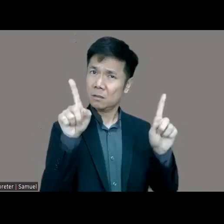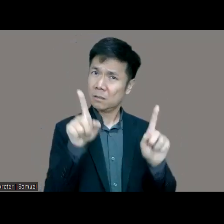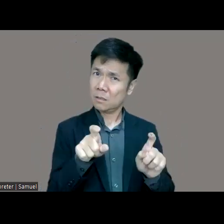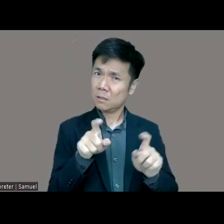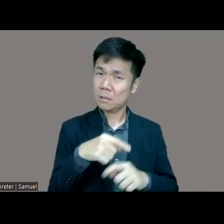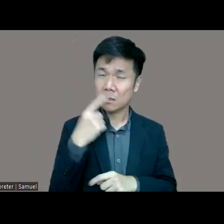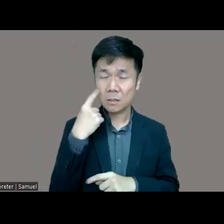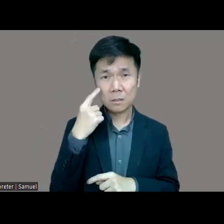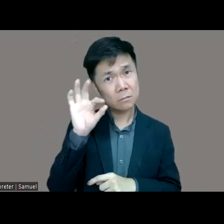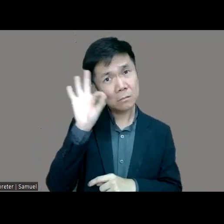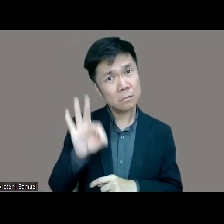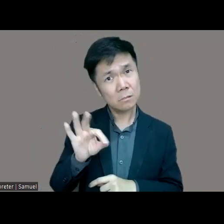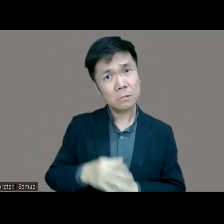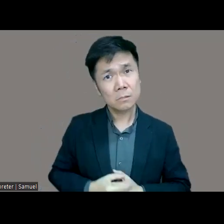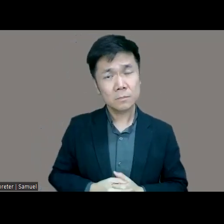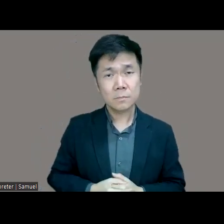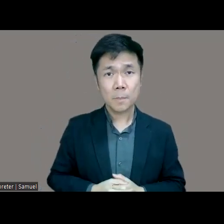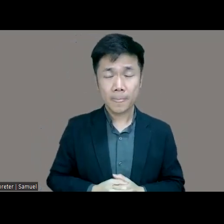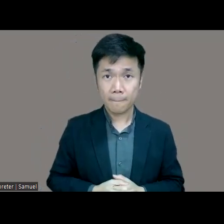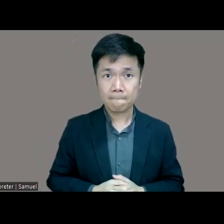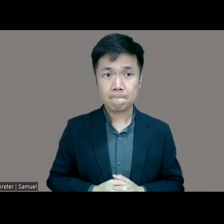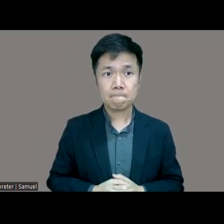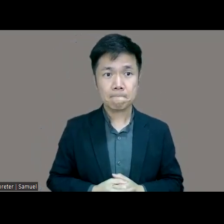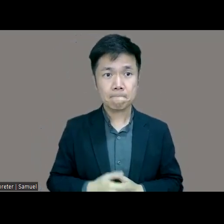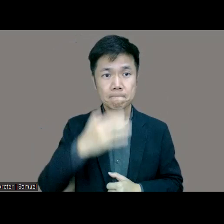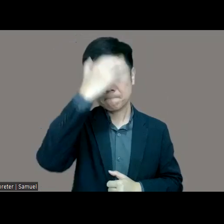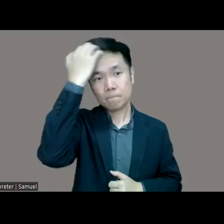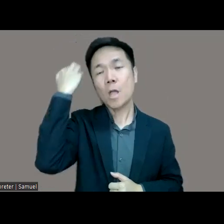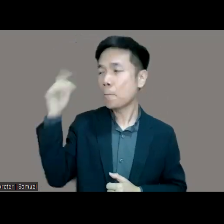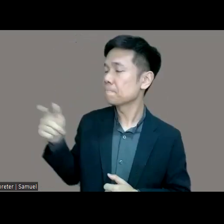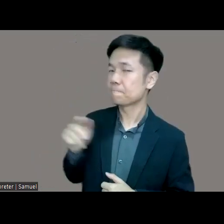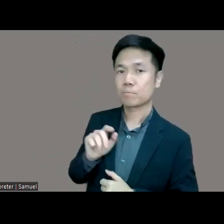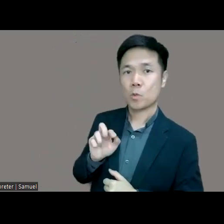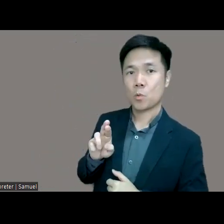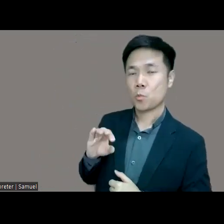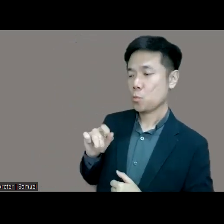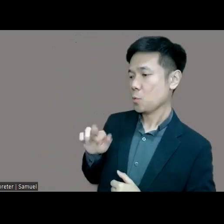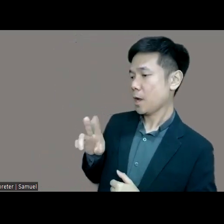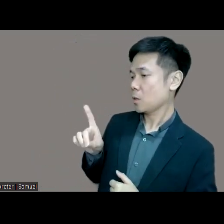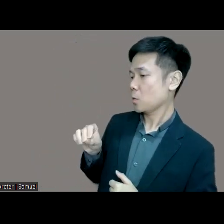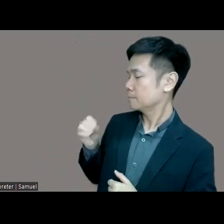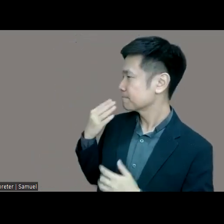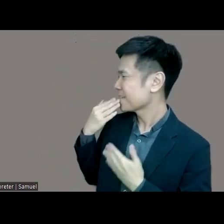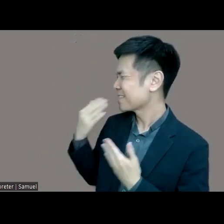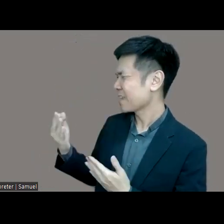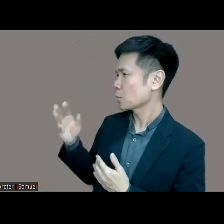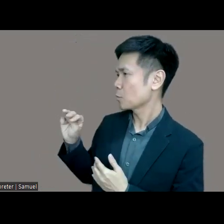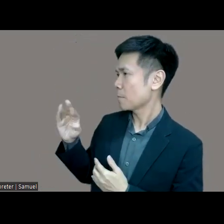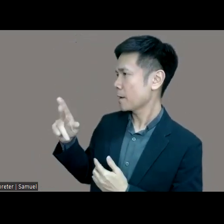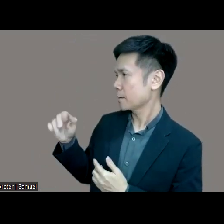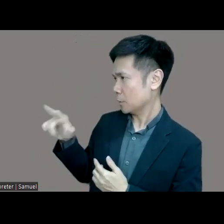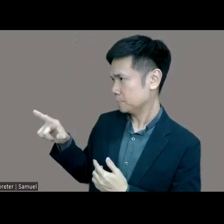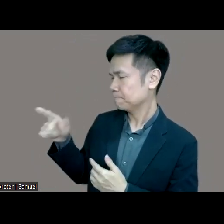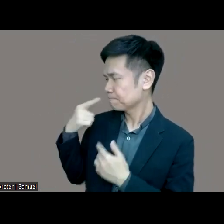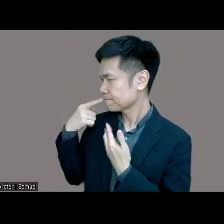porteurs de demandes d'asile qui sont vulnérables. Merci beaucoup,